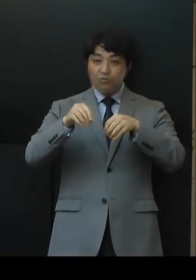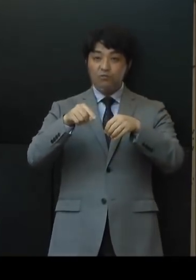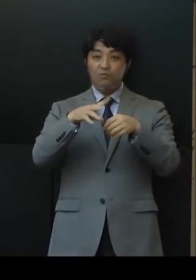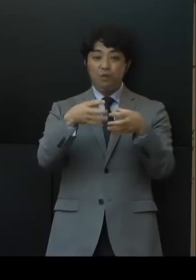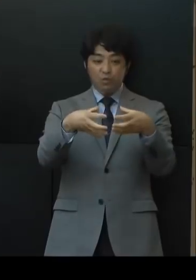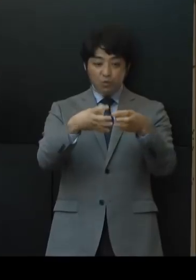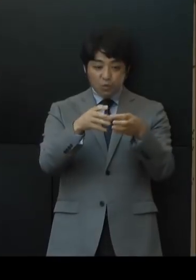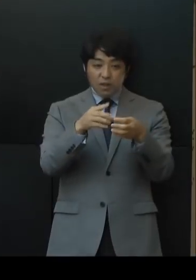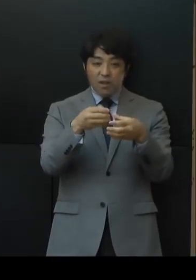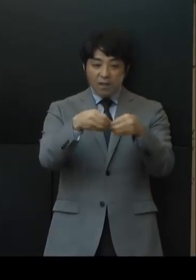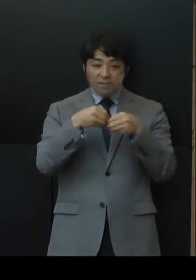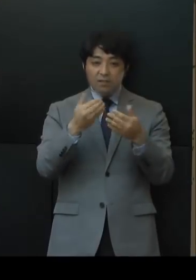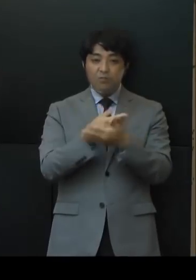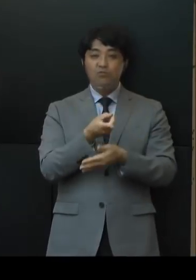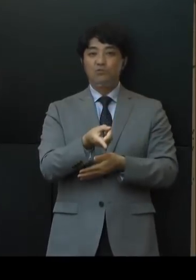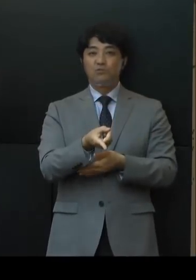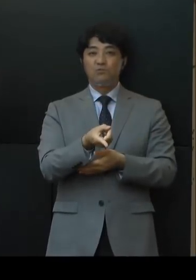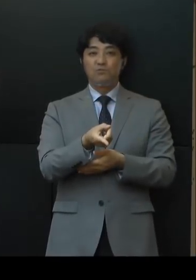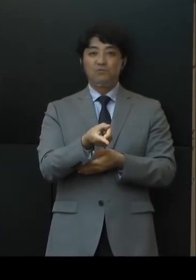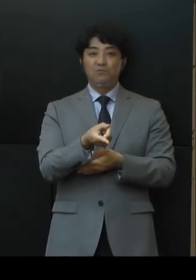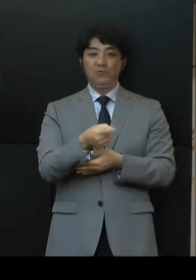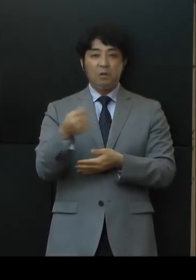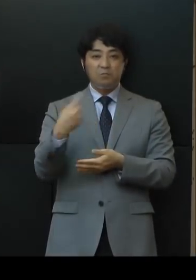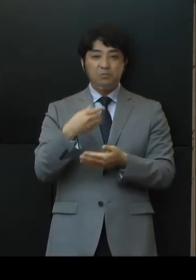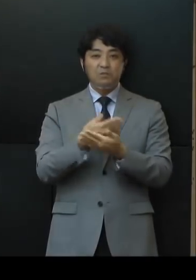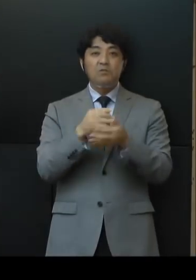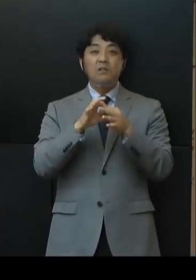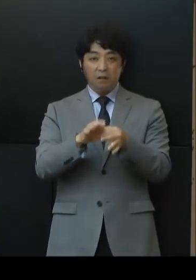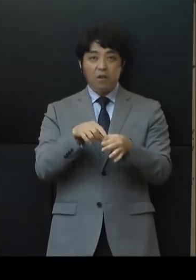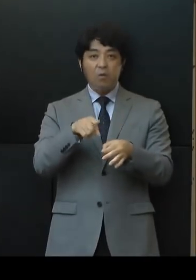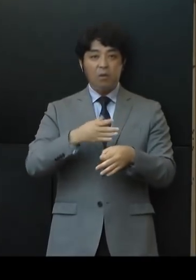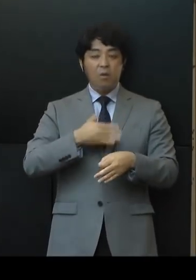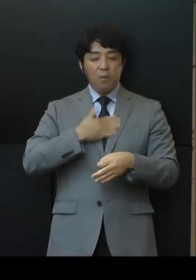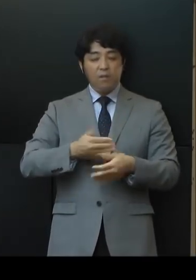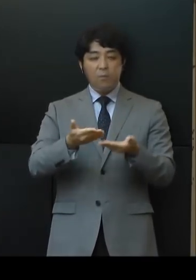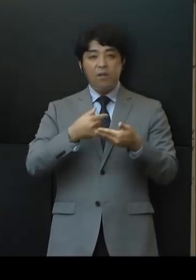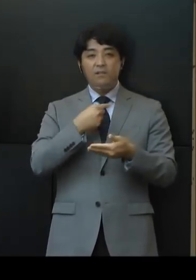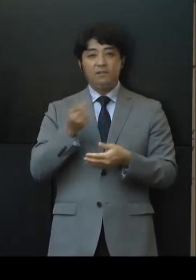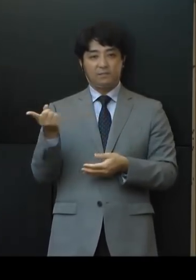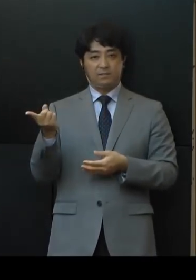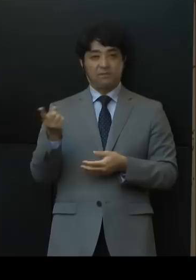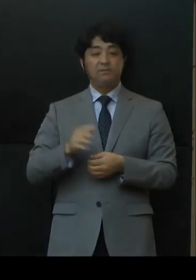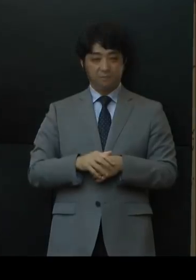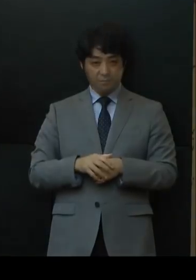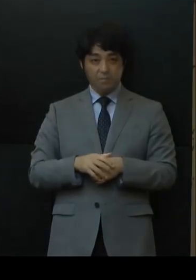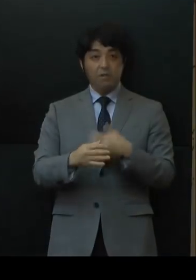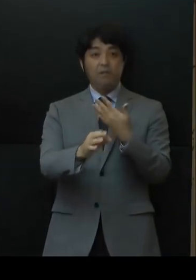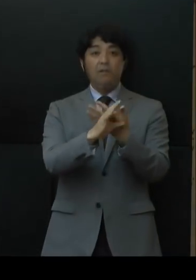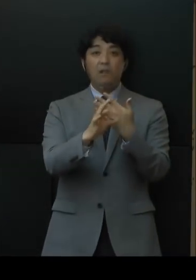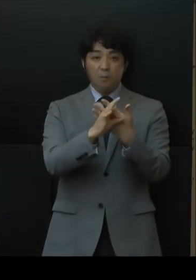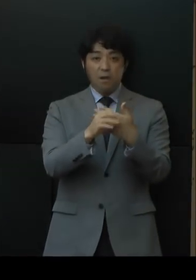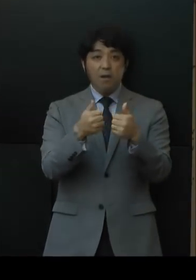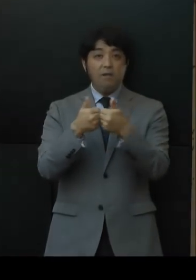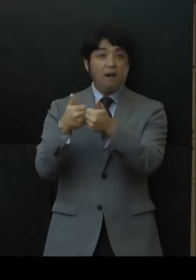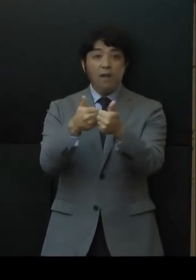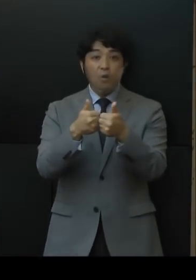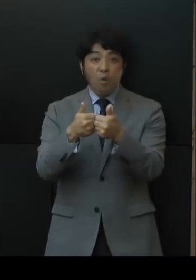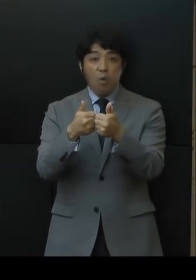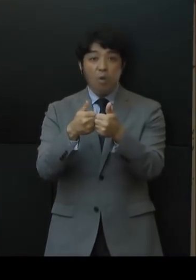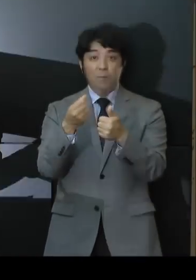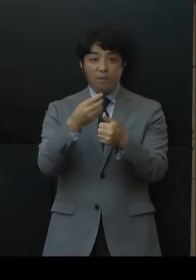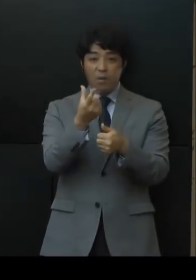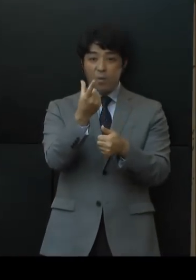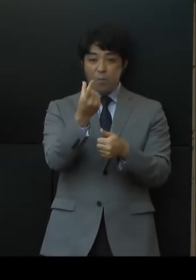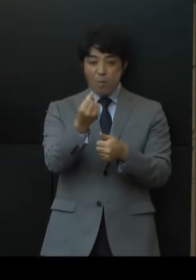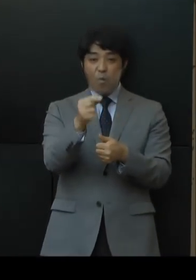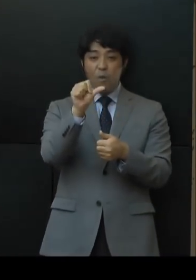を改めて、ご認識をいただきたいと思います。これは例えば会合などの場合でも、モアイの場合で